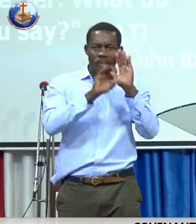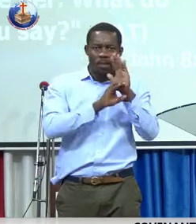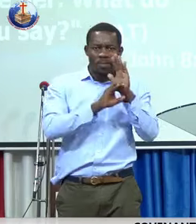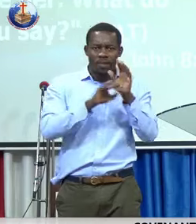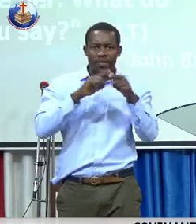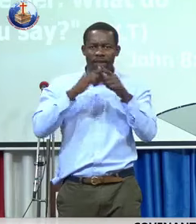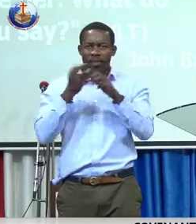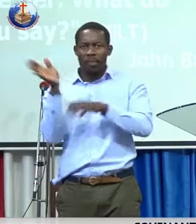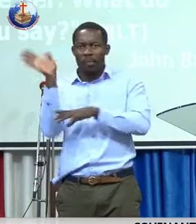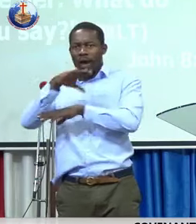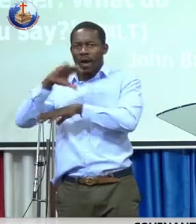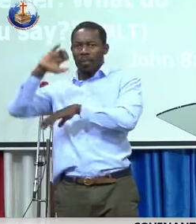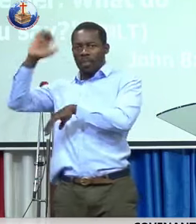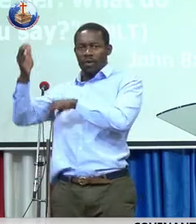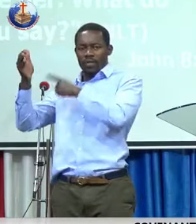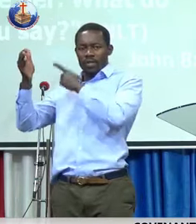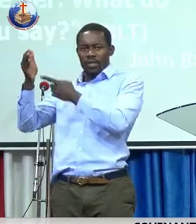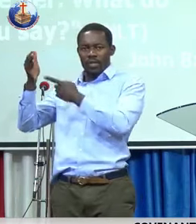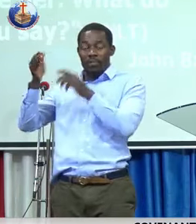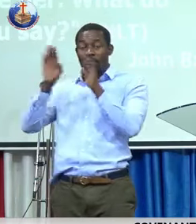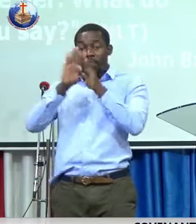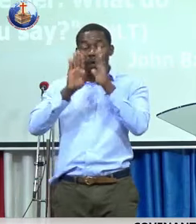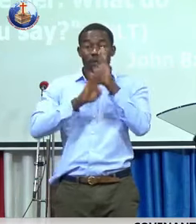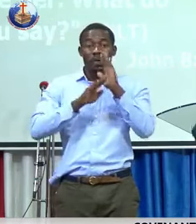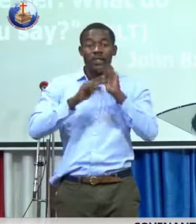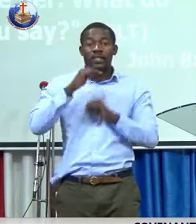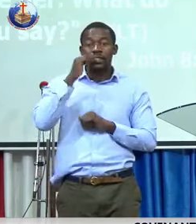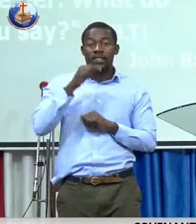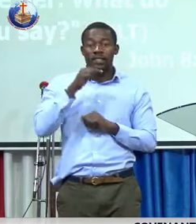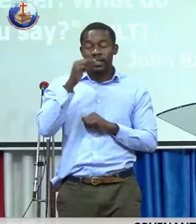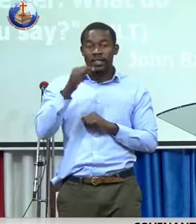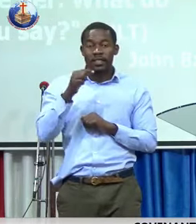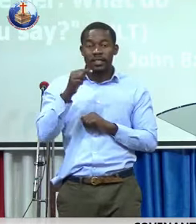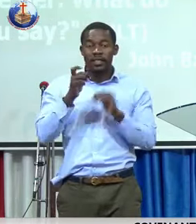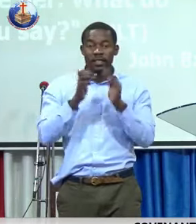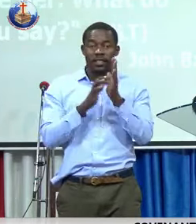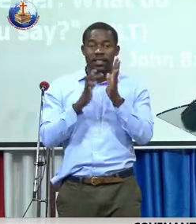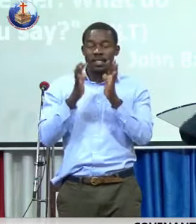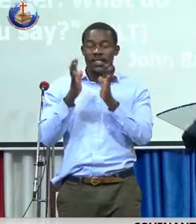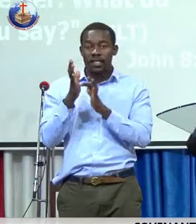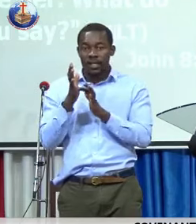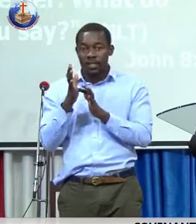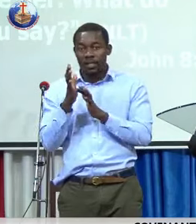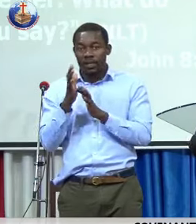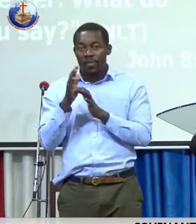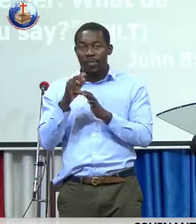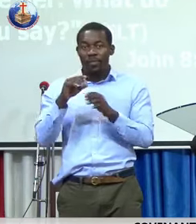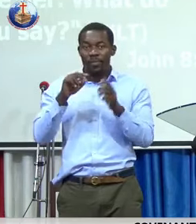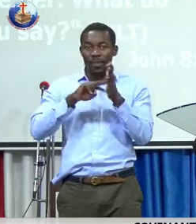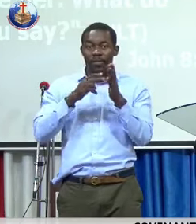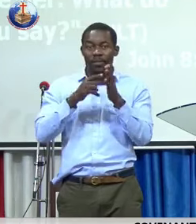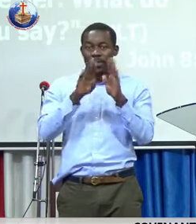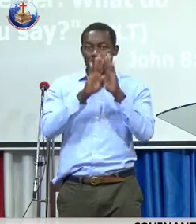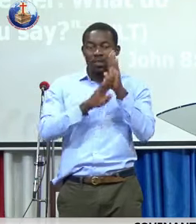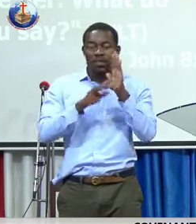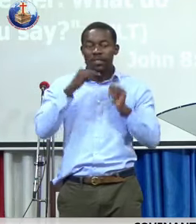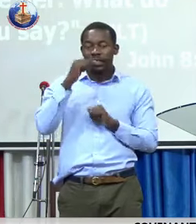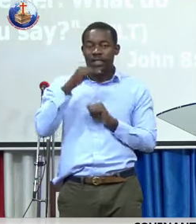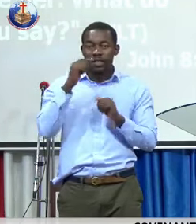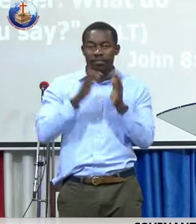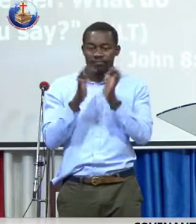akarudi tena? Scripture said that he received tablets already written on them. Maandiko the Ten Commandments. Maandiko anasema